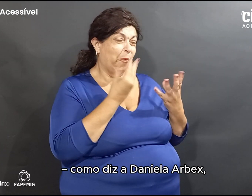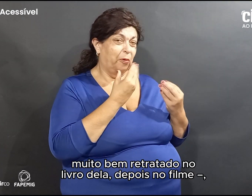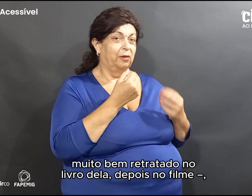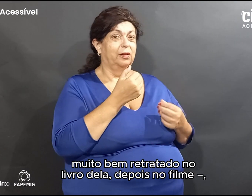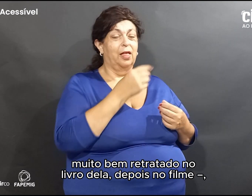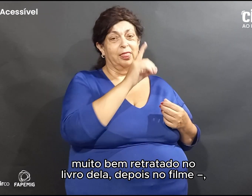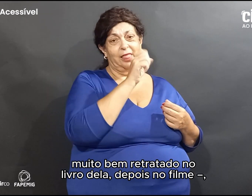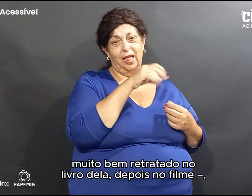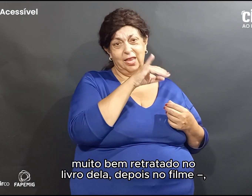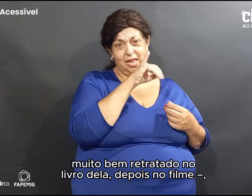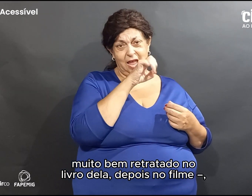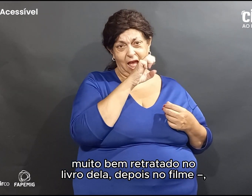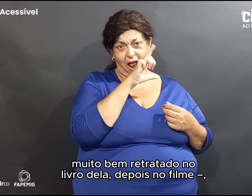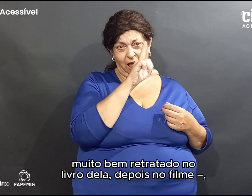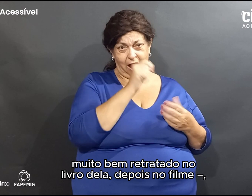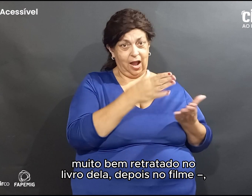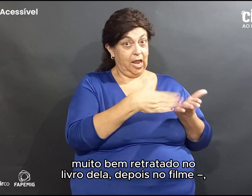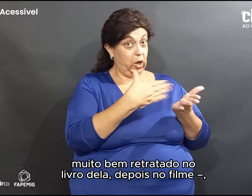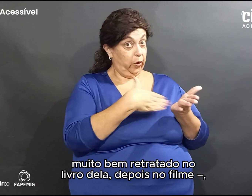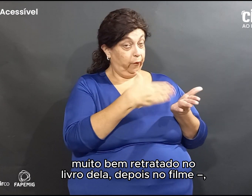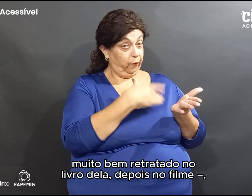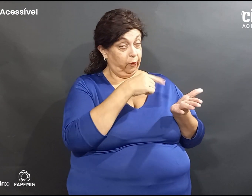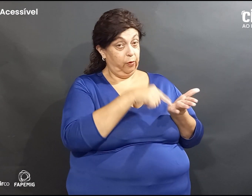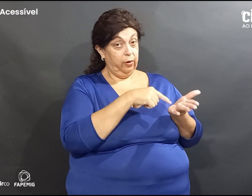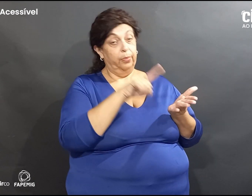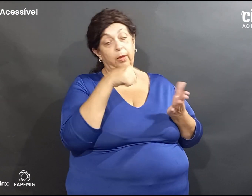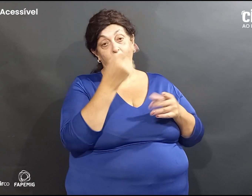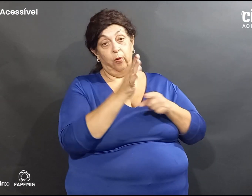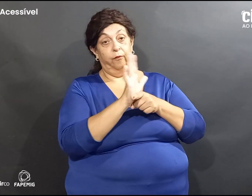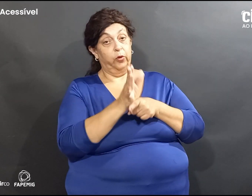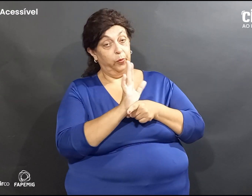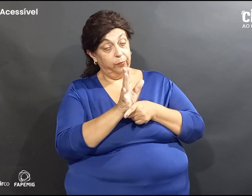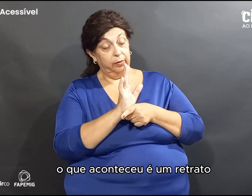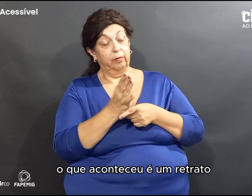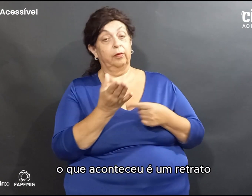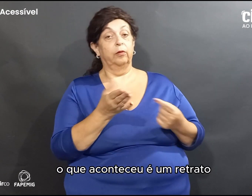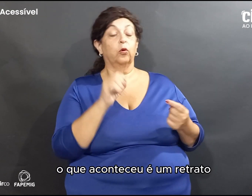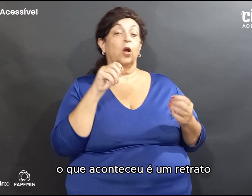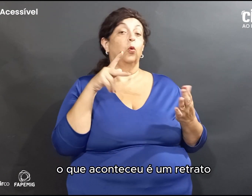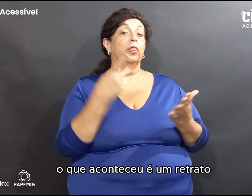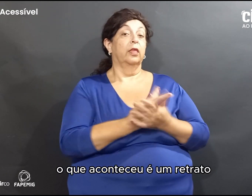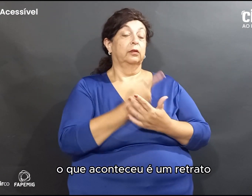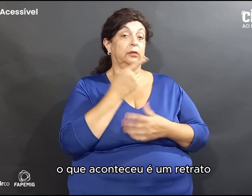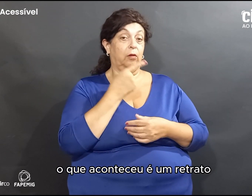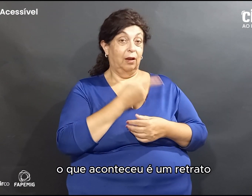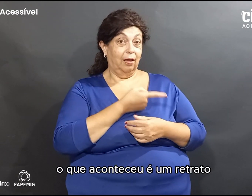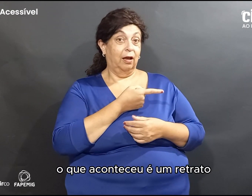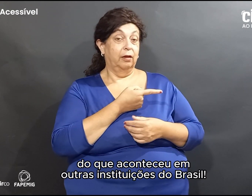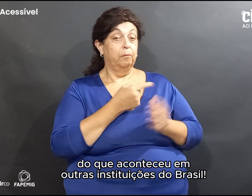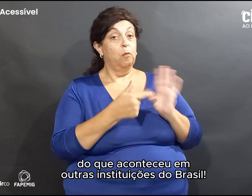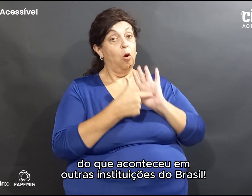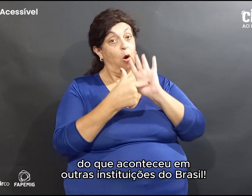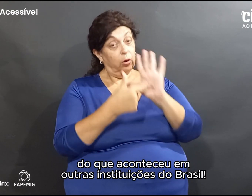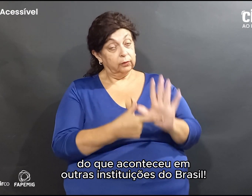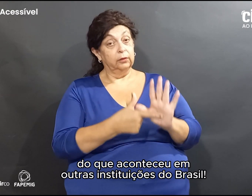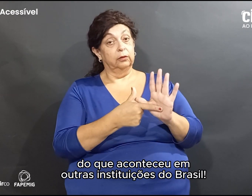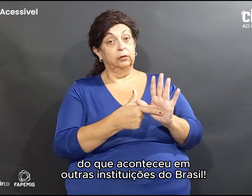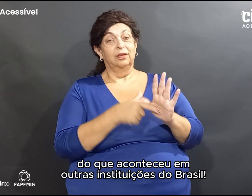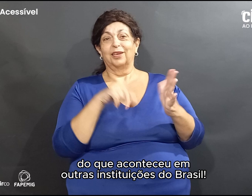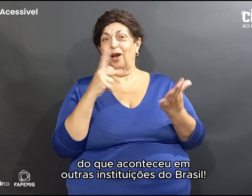bem, né, retratado no livro dela, depois no filme, o que aconteceu é um retrato de que aconteceu em outras